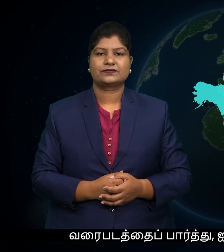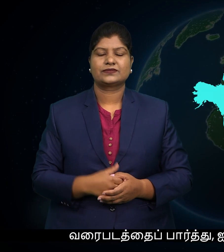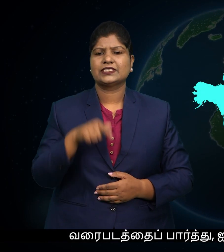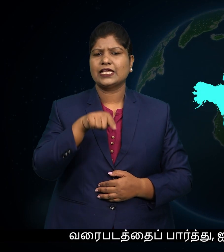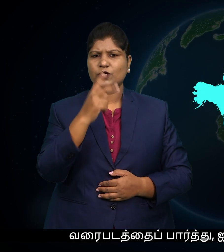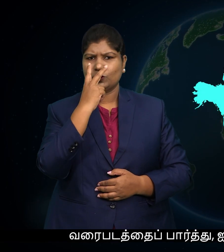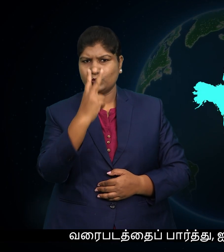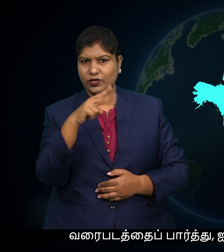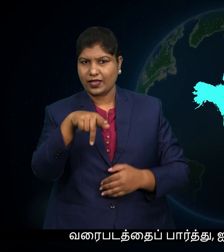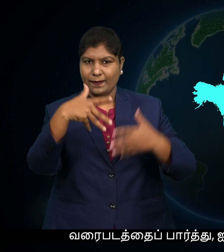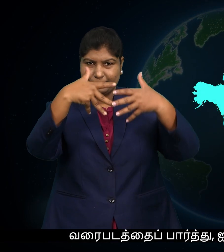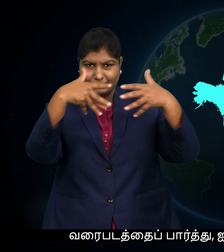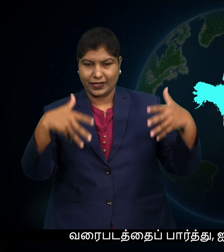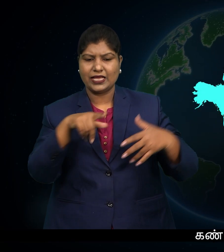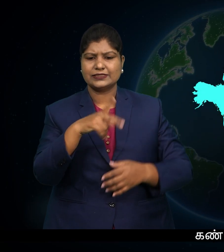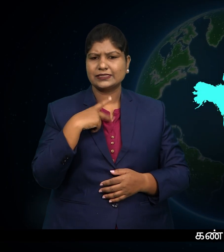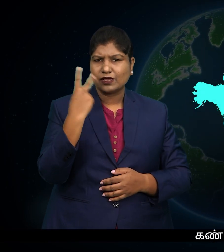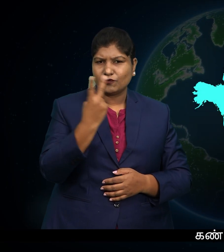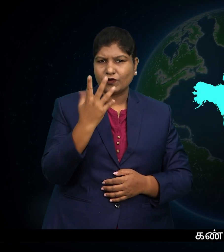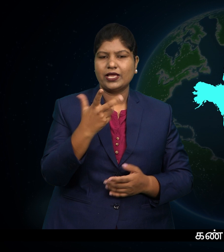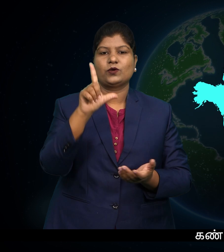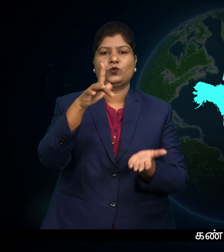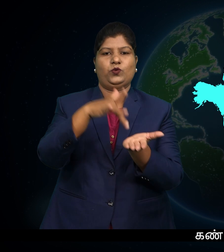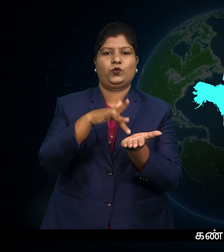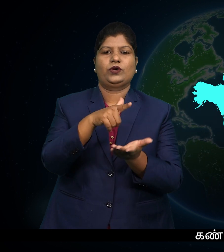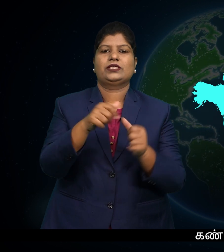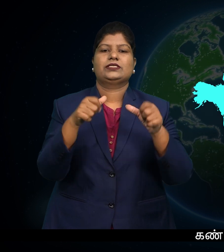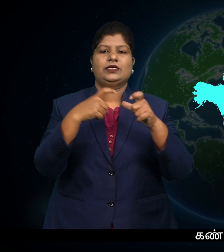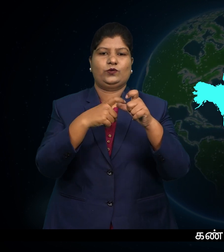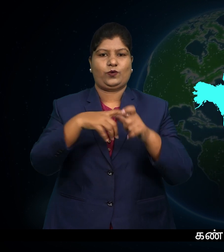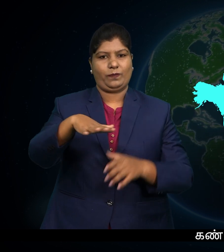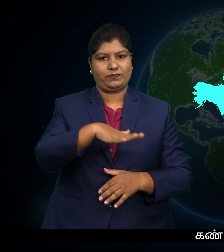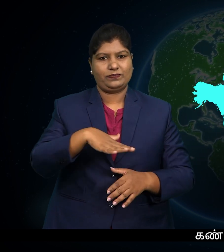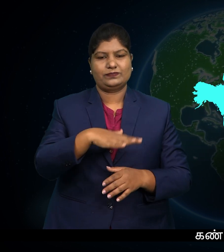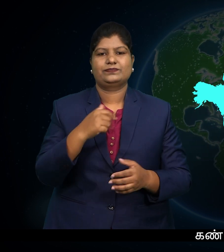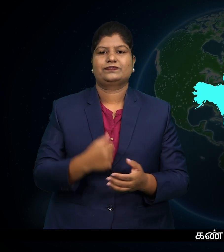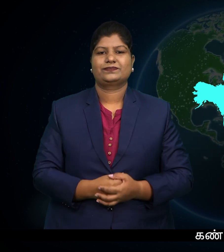வரைபடத்தை பார்த்து ஐரோப்பாவின் இருப்பிடத்தை கண்டறியவும்.